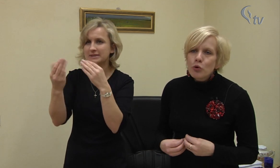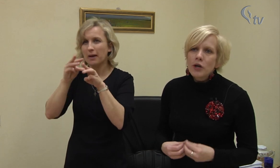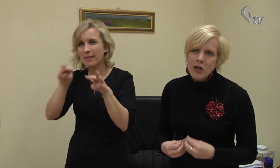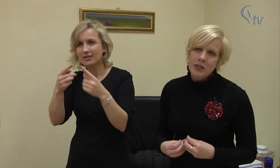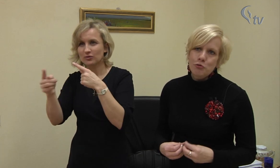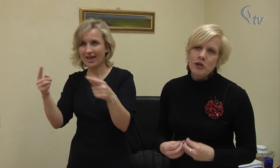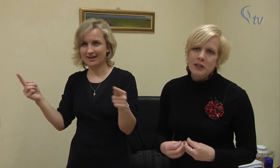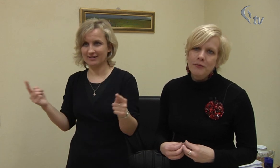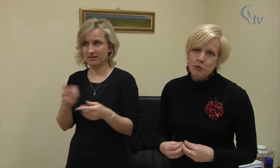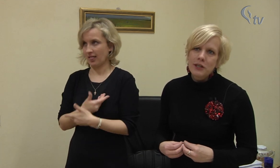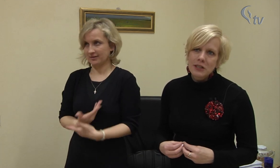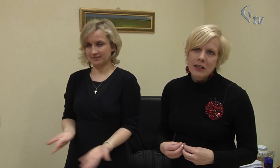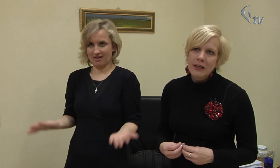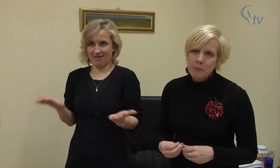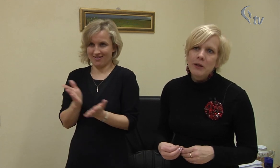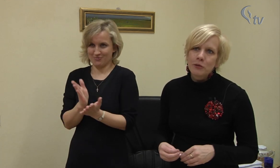pruugi alati aru saada üksteisest ikkagi lõplikult.